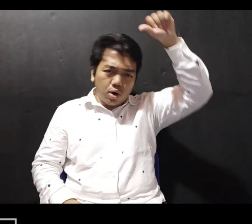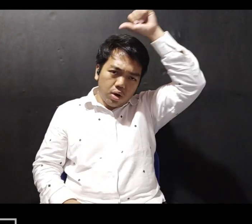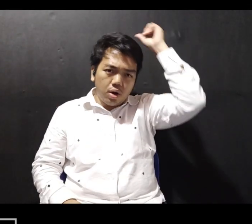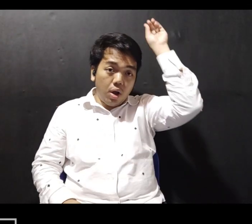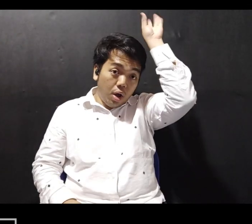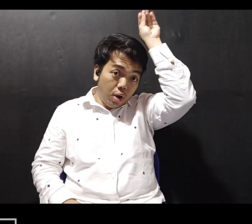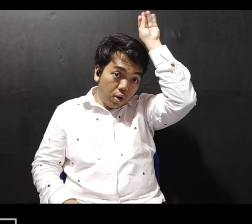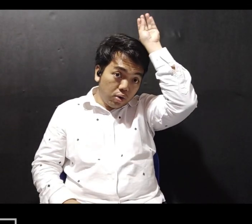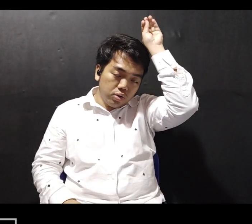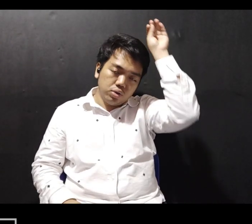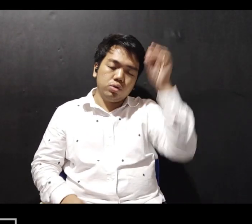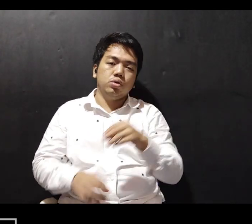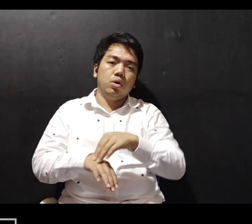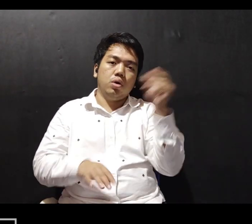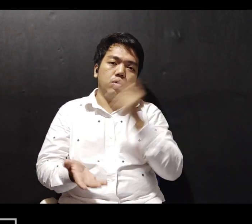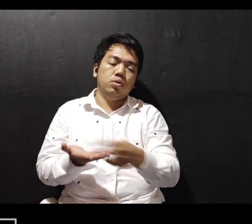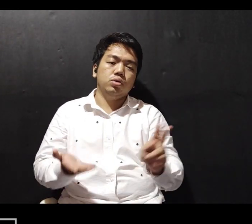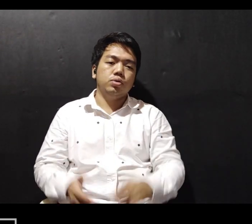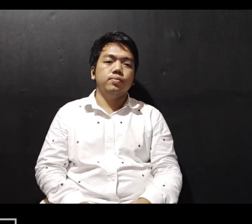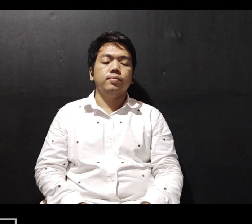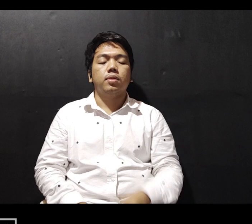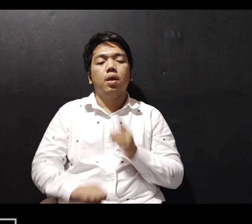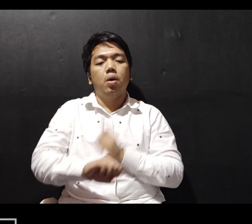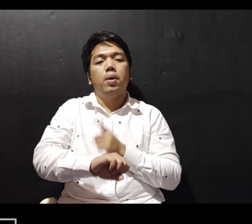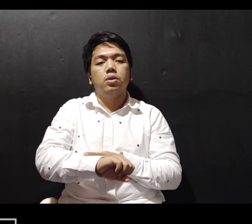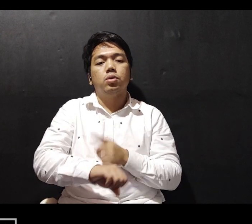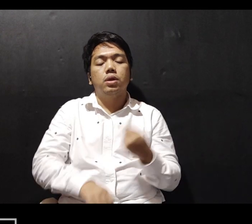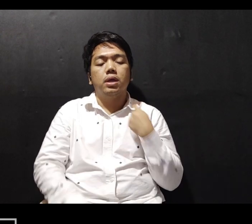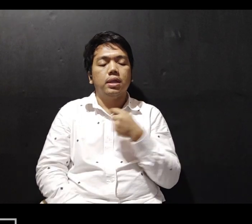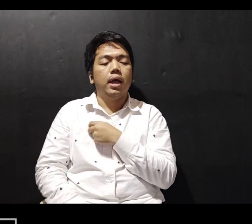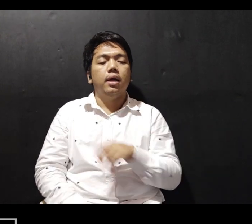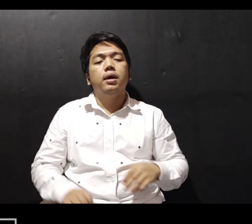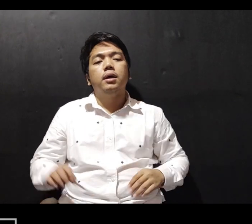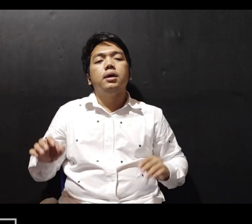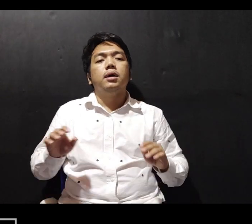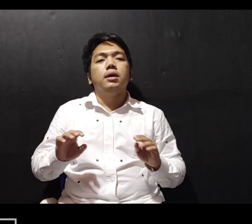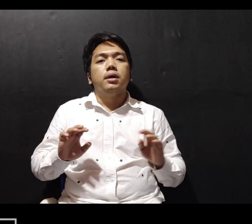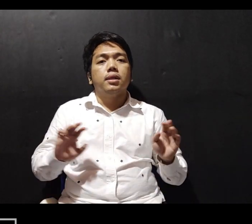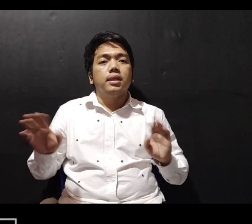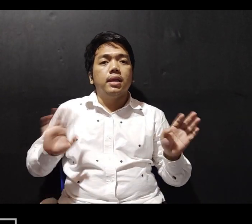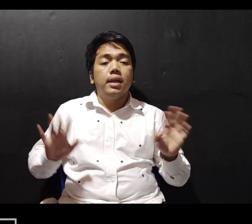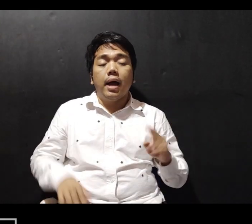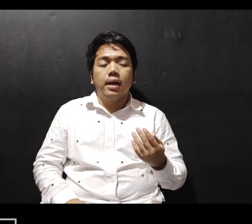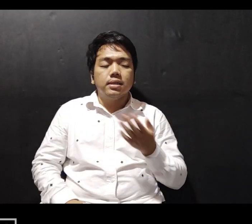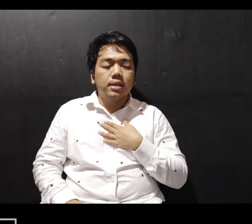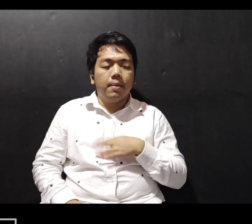saat kita tidak sabar menunggu Tuhan, kita dapat menggagalkan masa depan kita. Dan kita